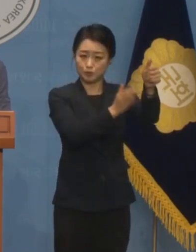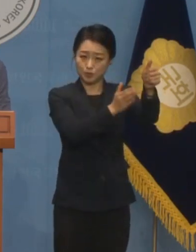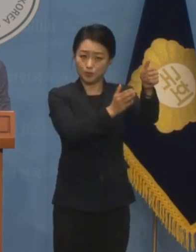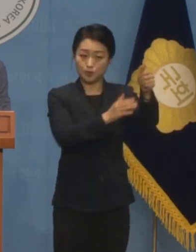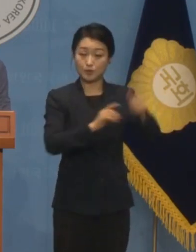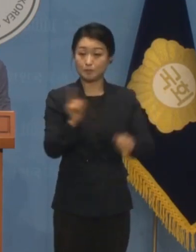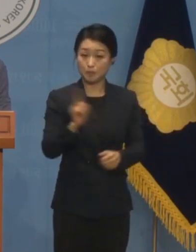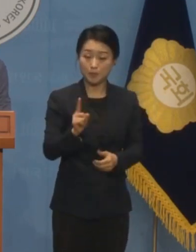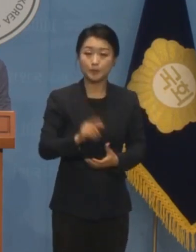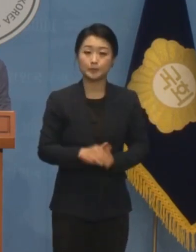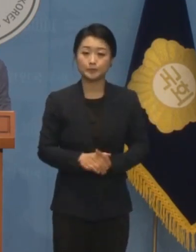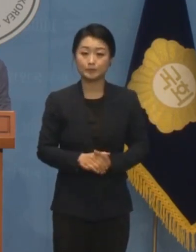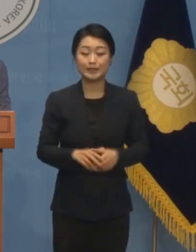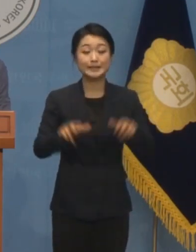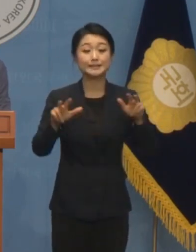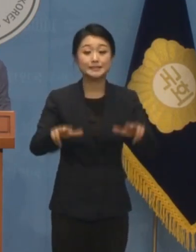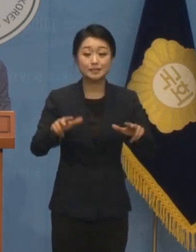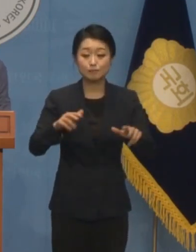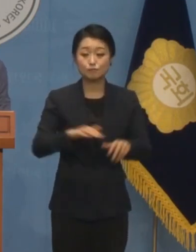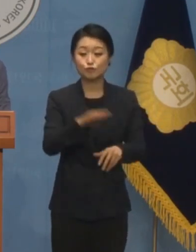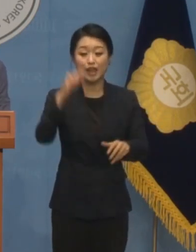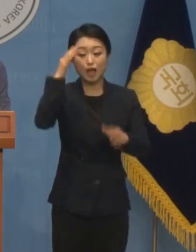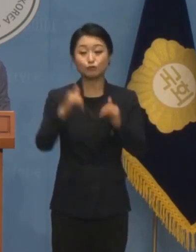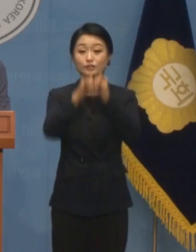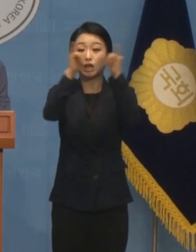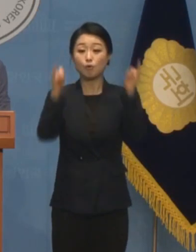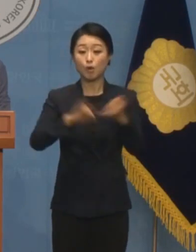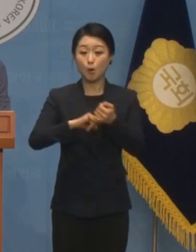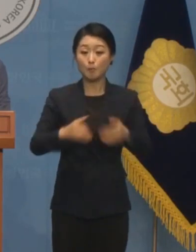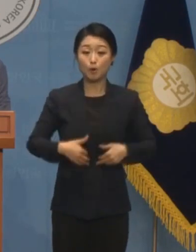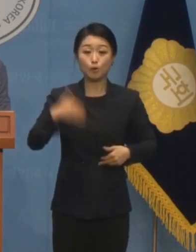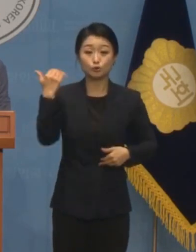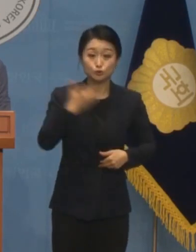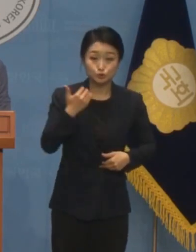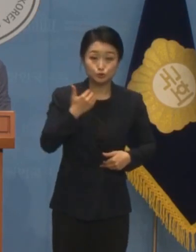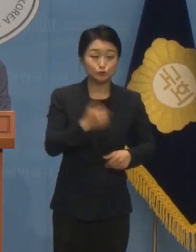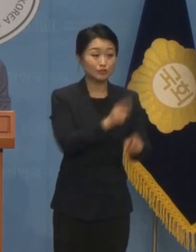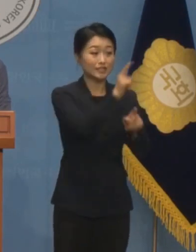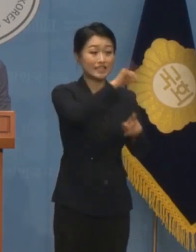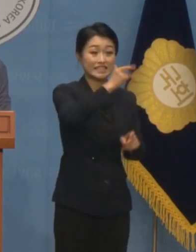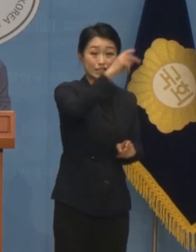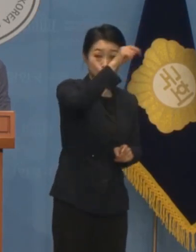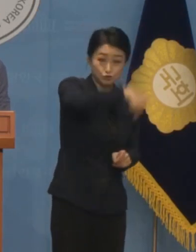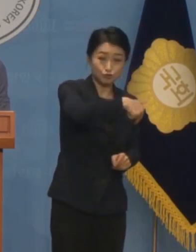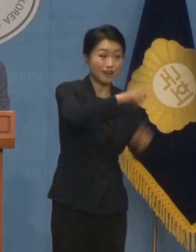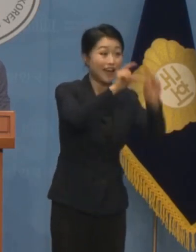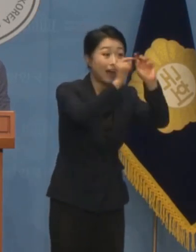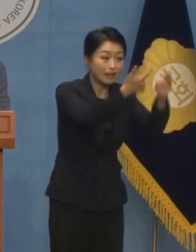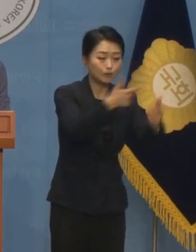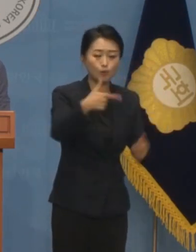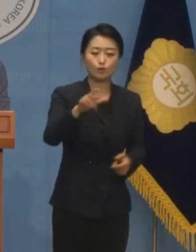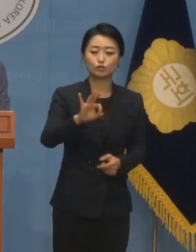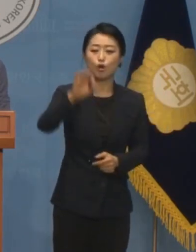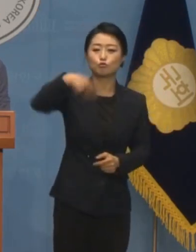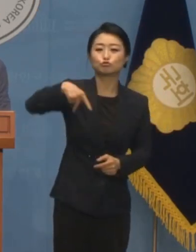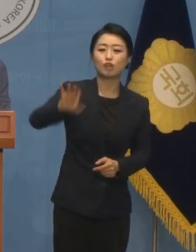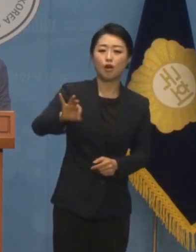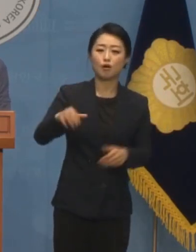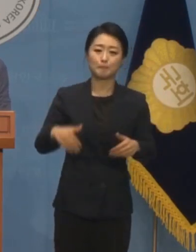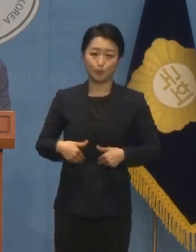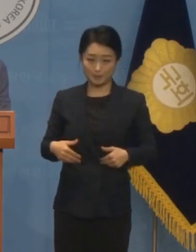할 사실은 지금 우리 사회에 꼭 필요한 사람은 이진숙이 아니라 정우성이라는